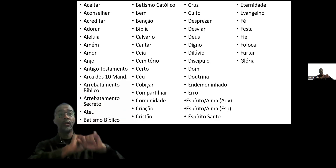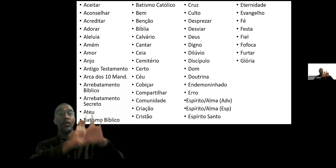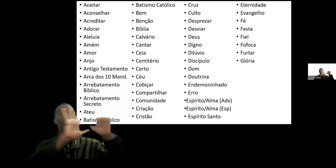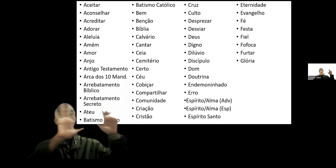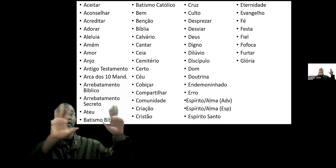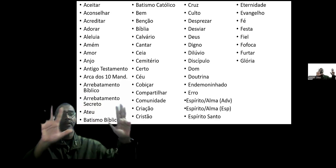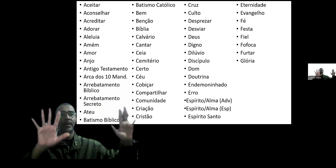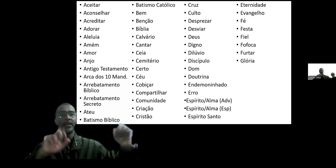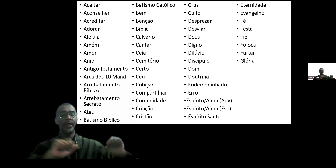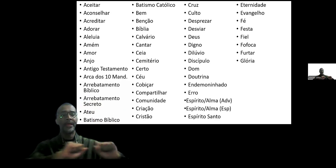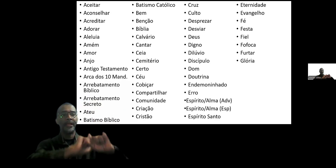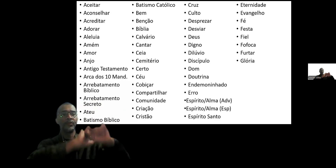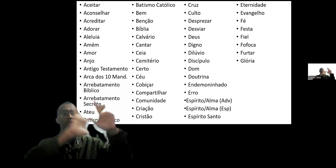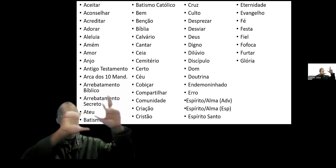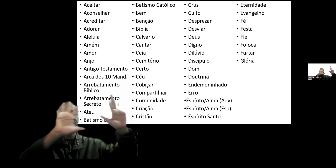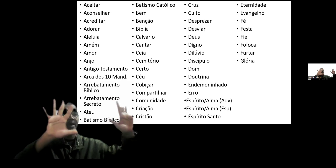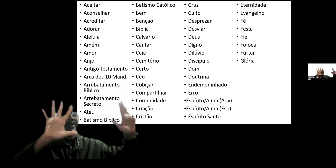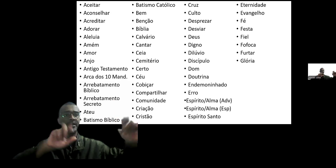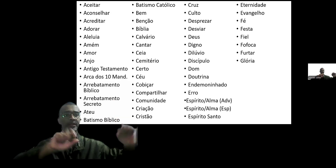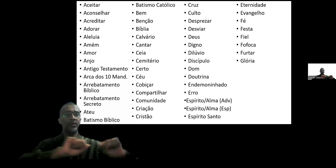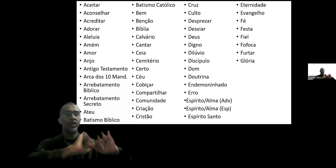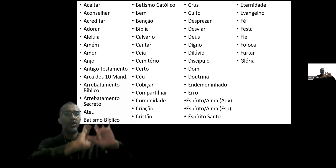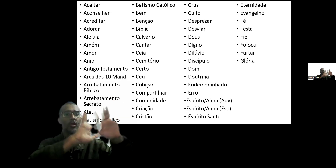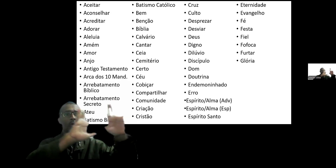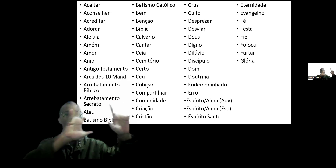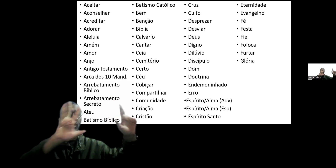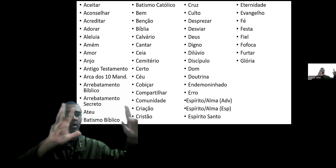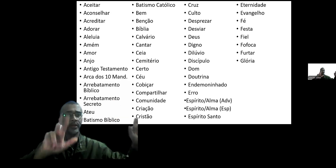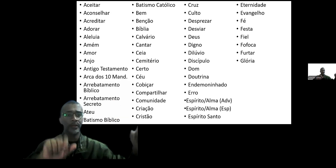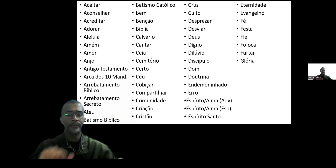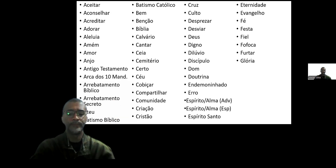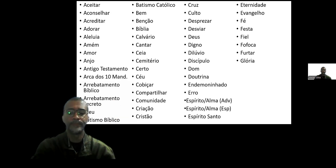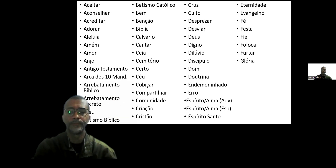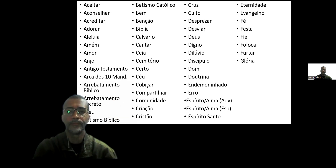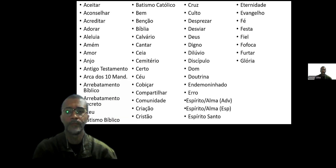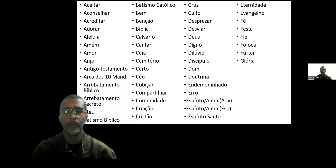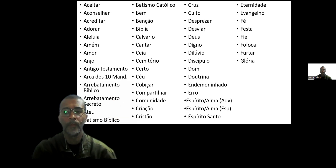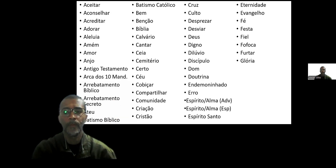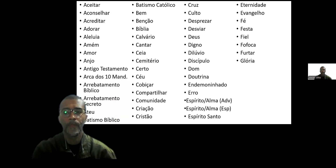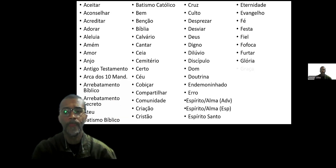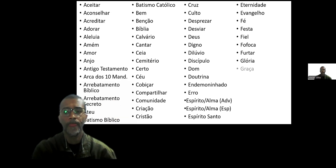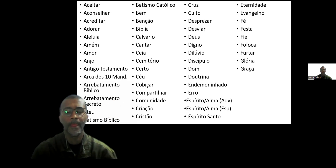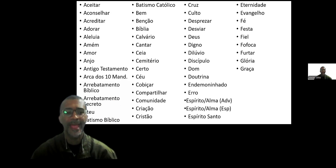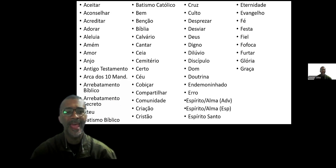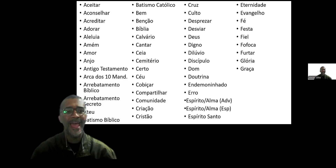Glória, glória, né? Aquela luz espalhando. Glória.